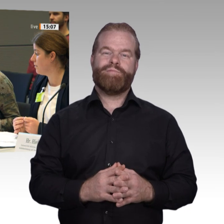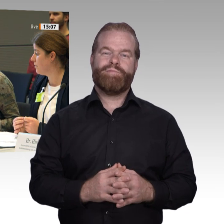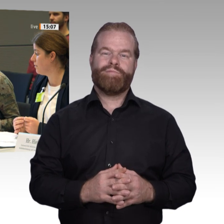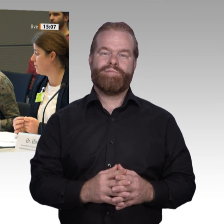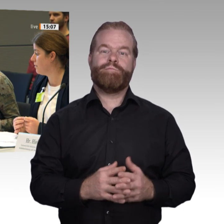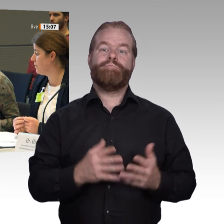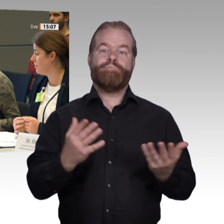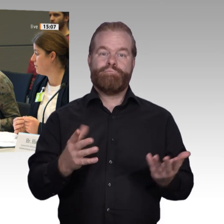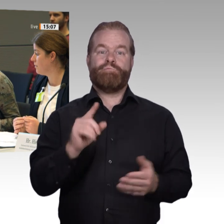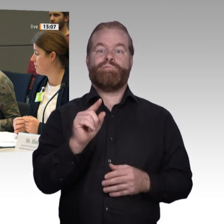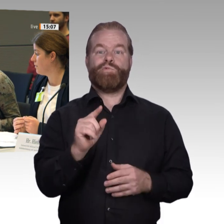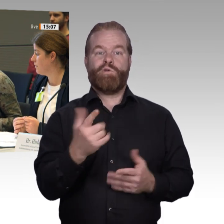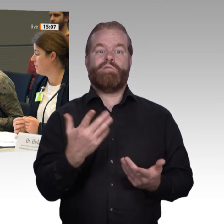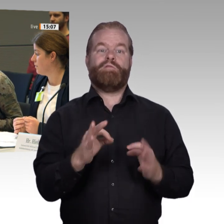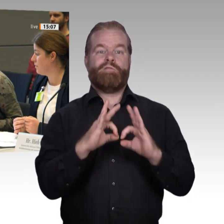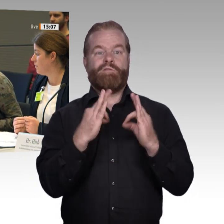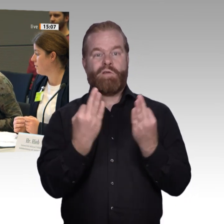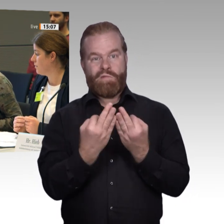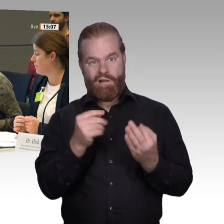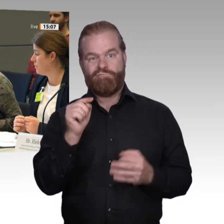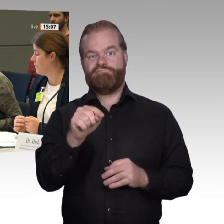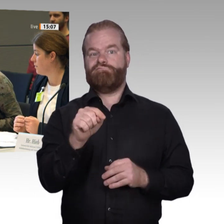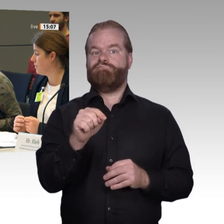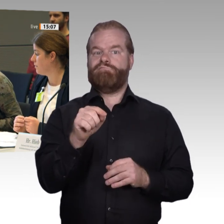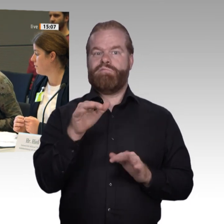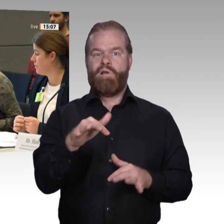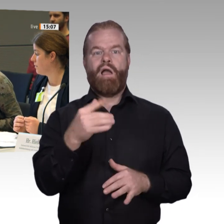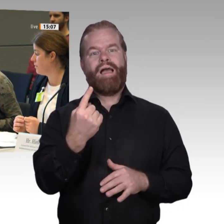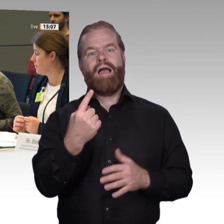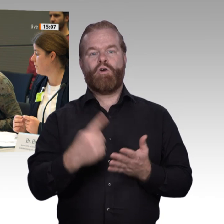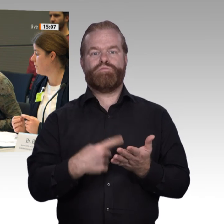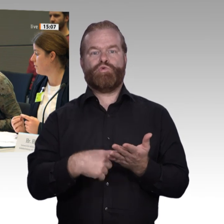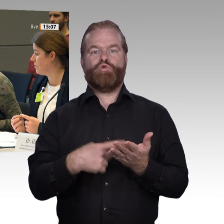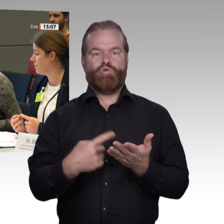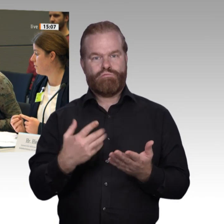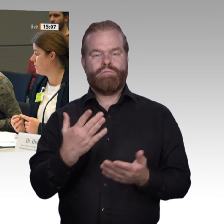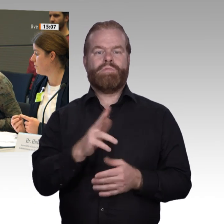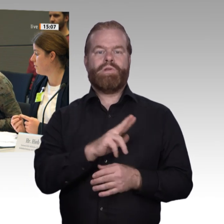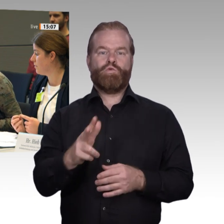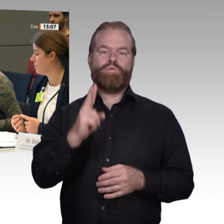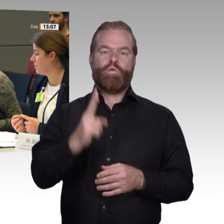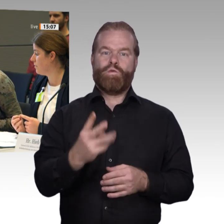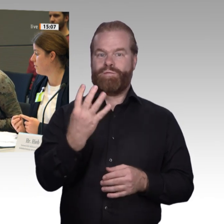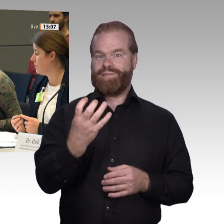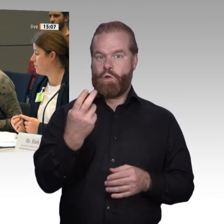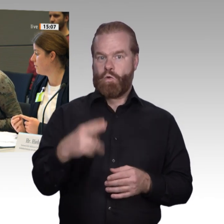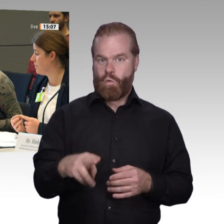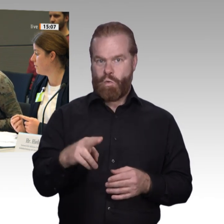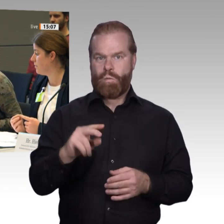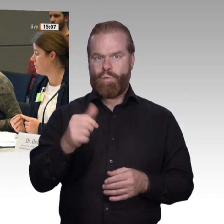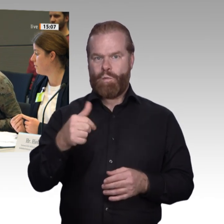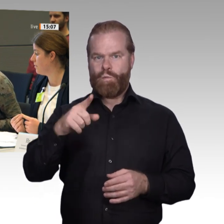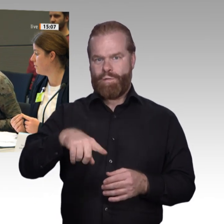Euro pro Monat. Hat also der Ehepartner ein hohes Einkommen, wird auch hier ein fiktiver Unterhaltsanspruch wie ein höheres Einkommen